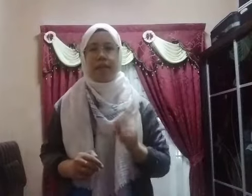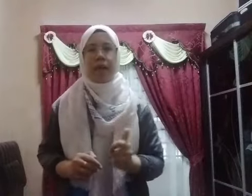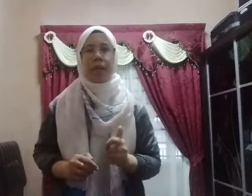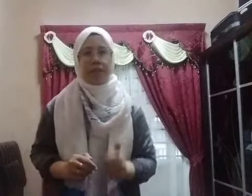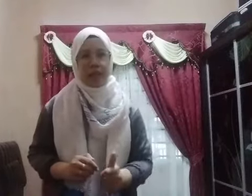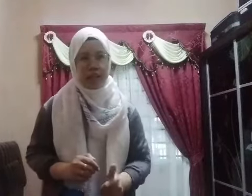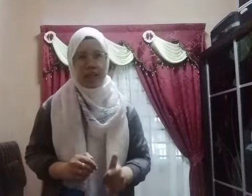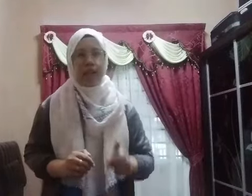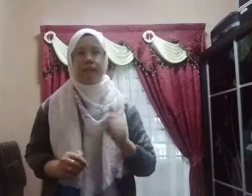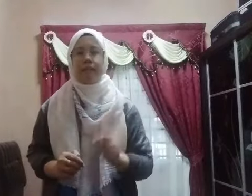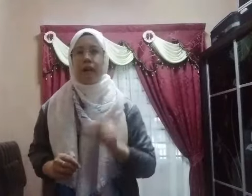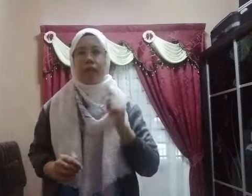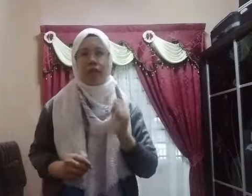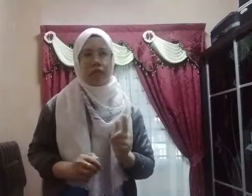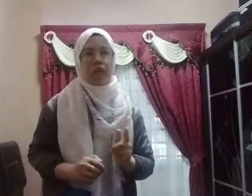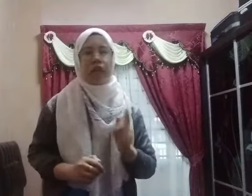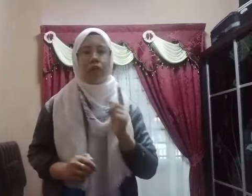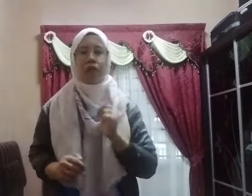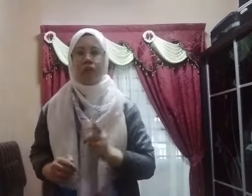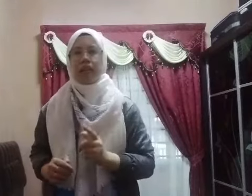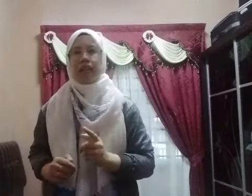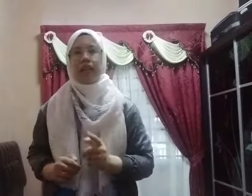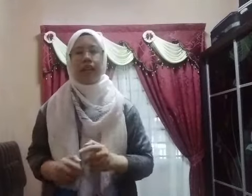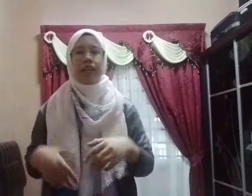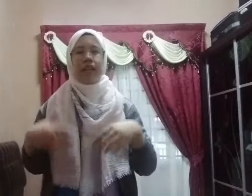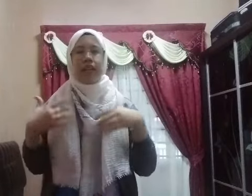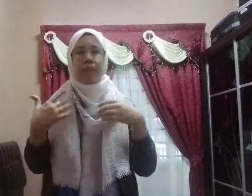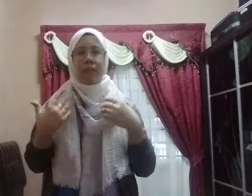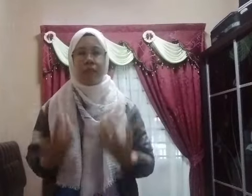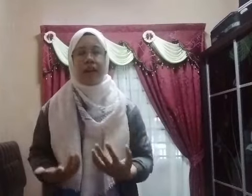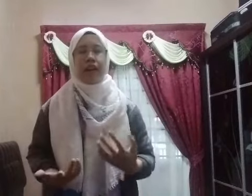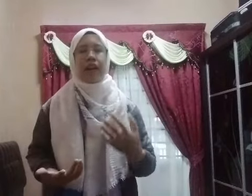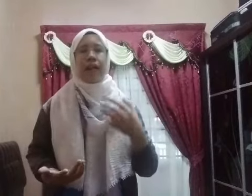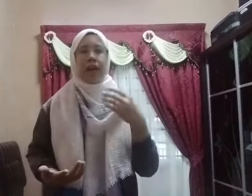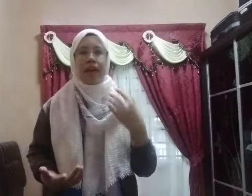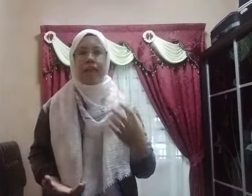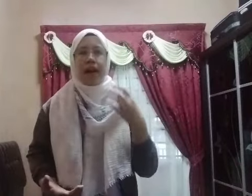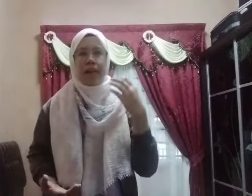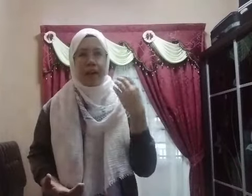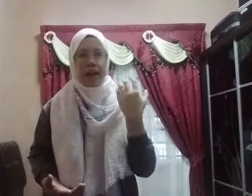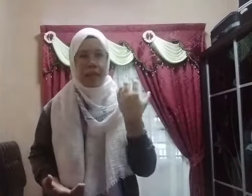Sebab apa? Sebab motor dan rotor kita ni dianya diperbuatkan daripada bahan-bahan